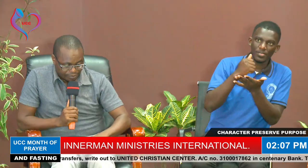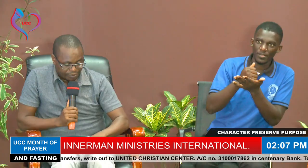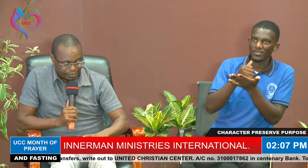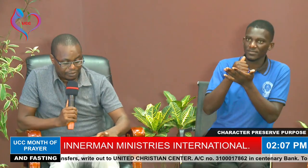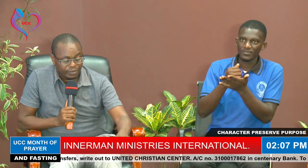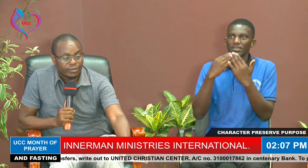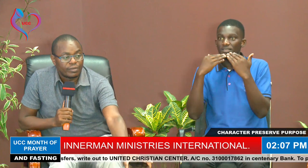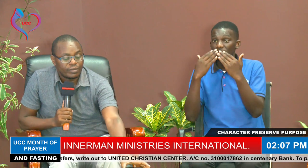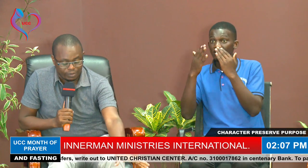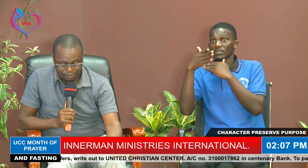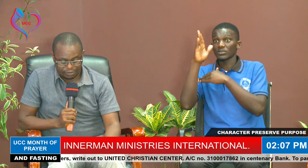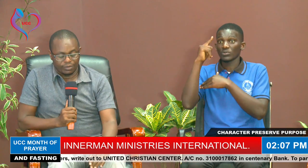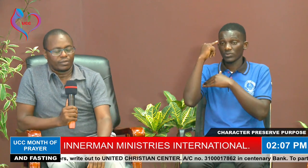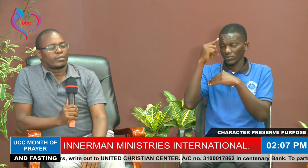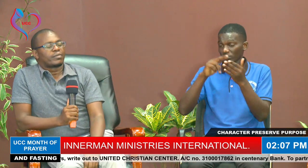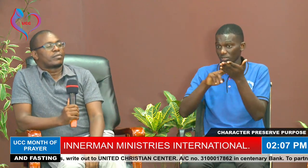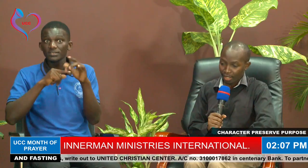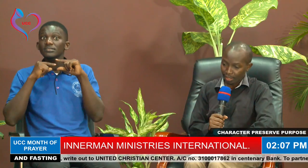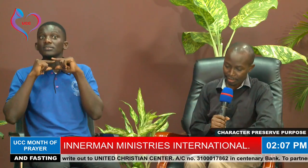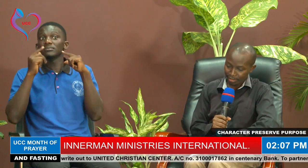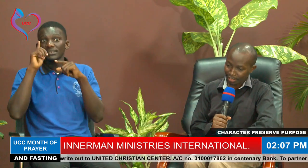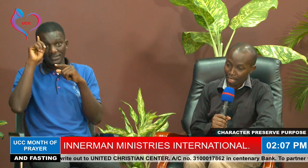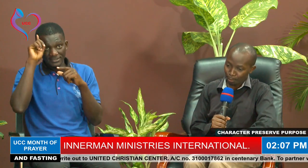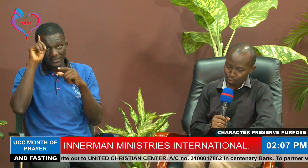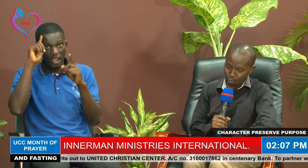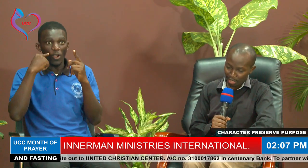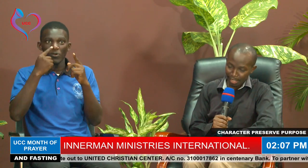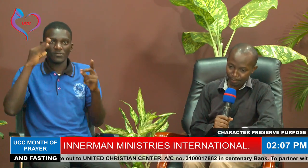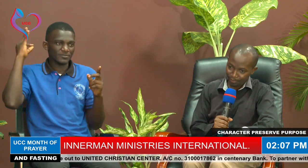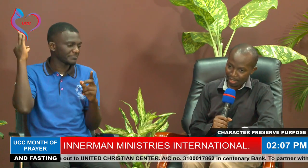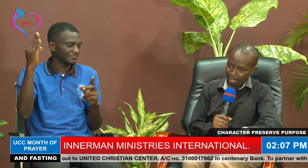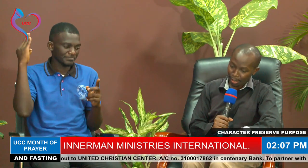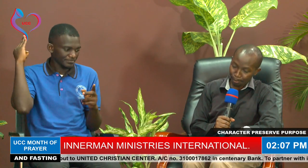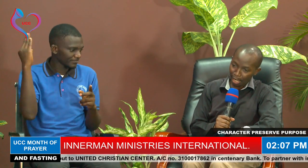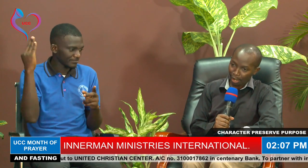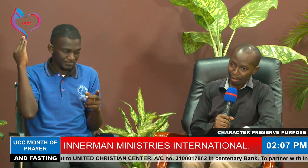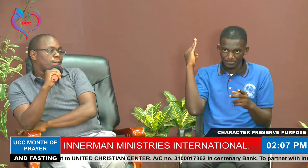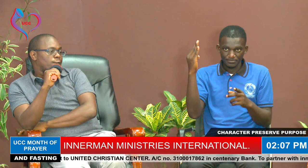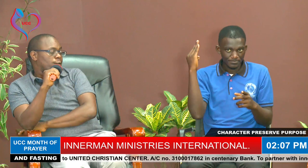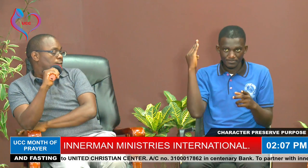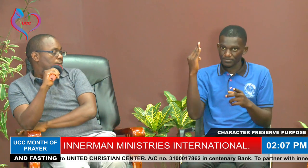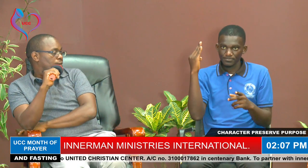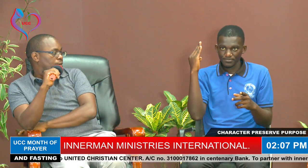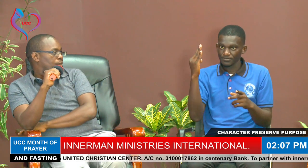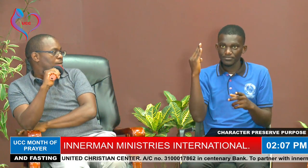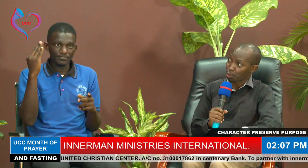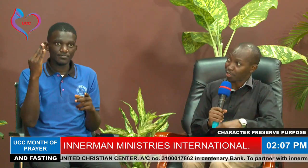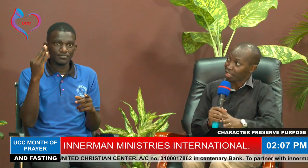mukama. Akoseza. Olwe chigambo chotuwade. Embala. Manyo tuwasumise